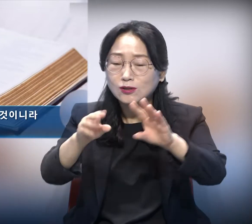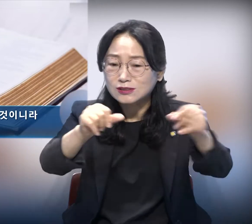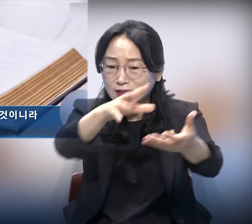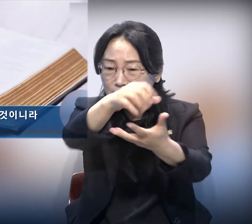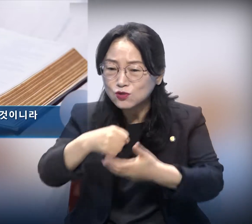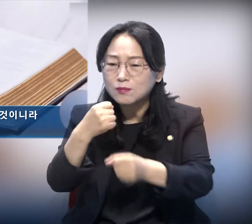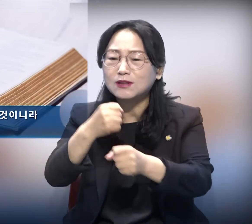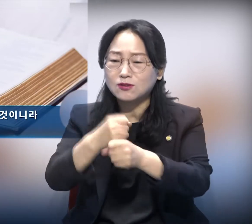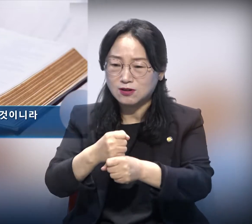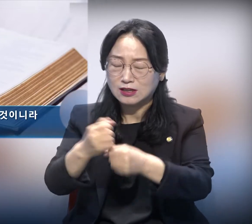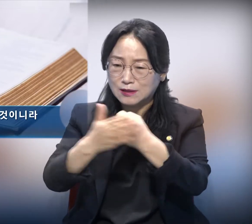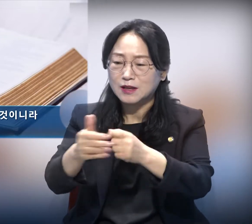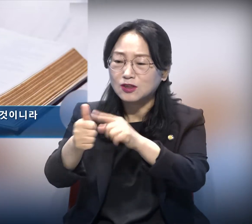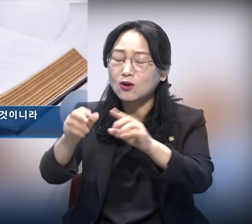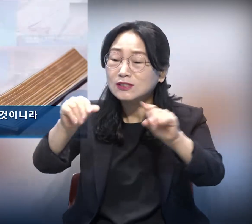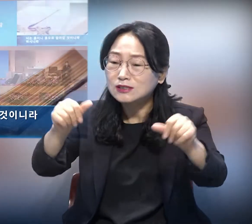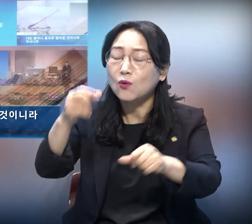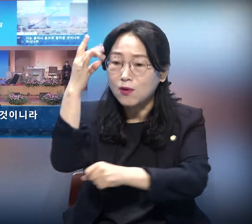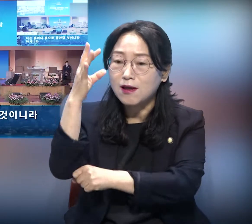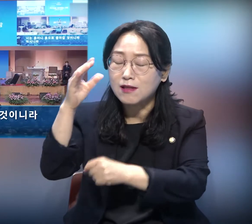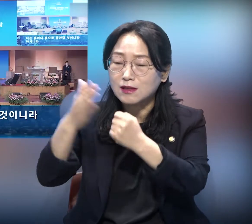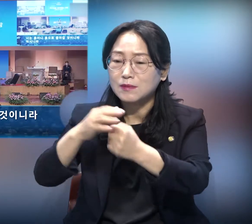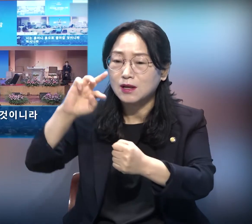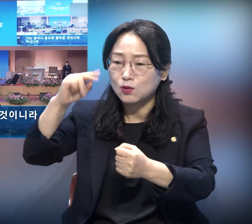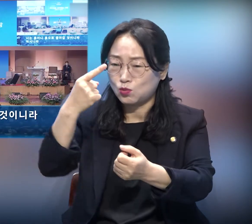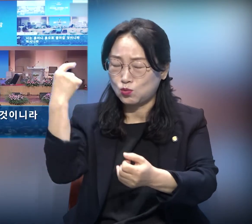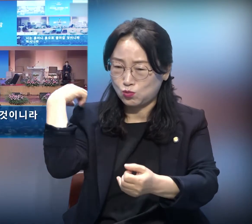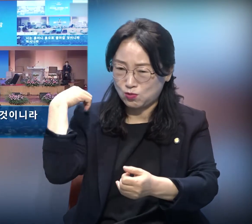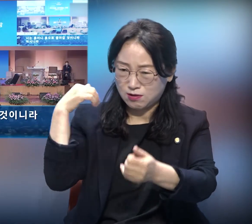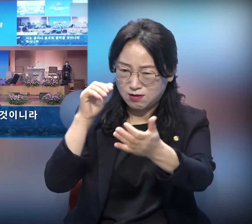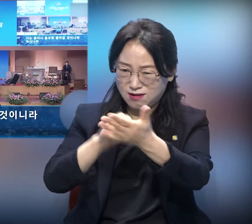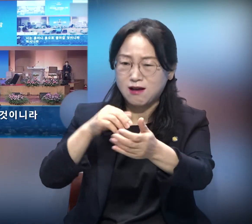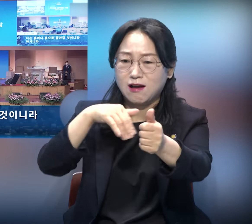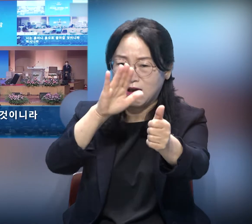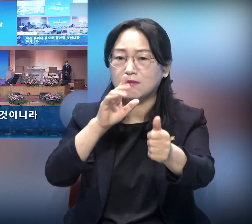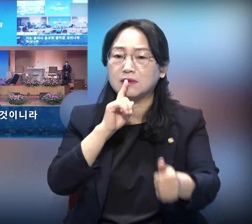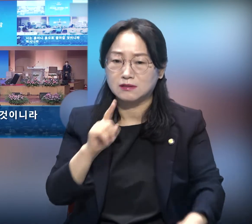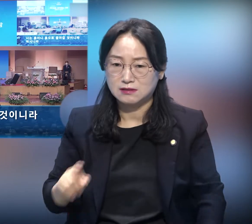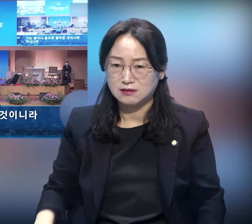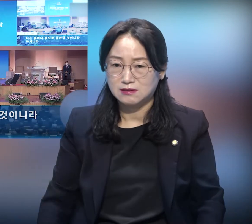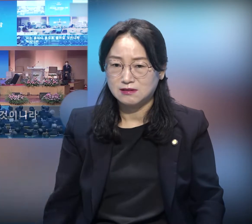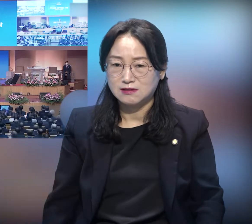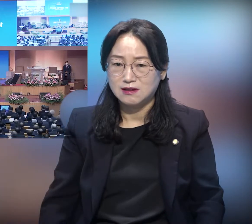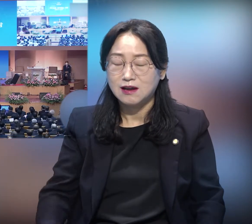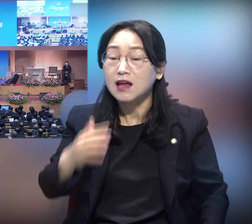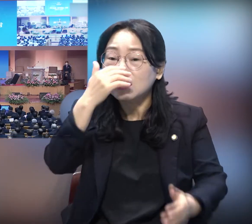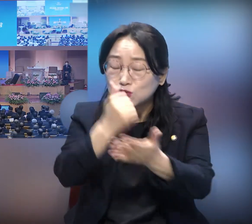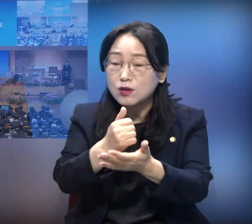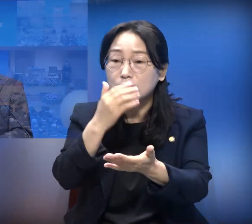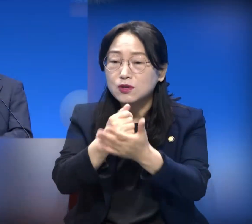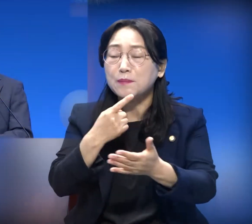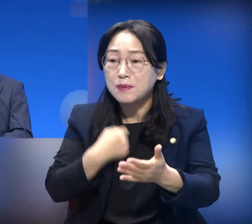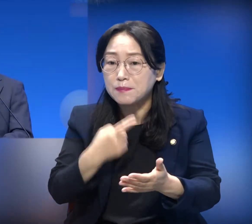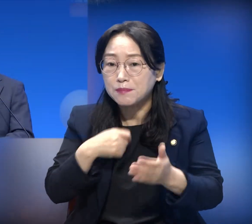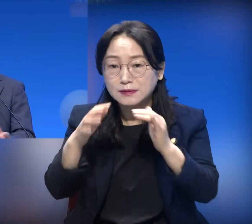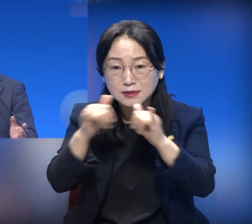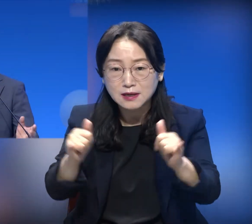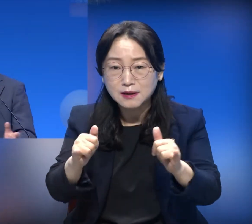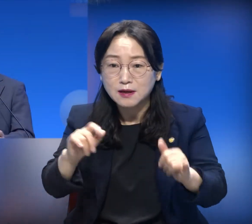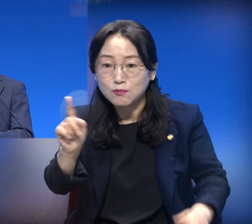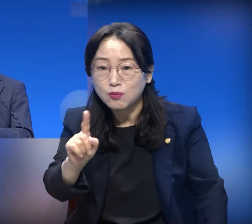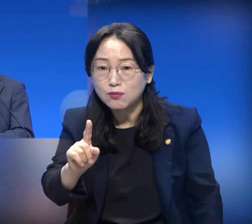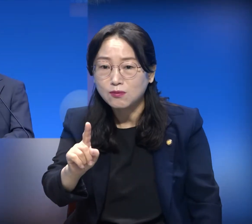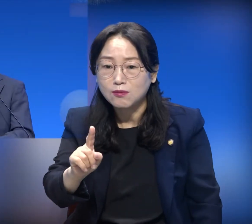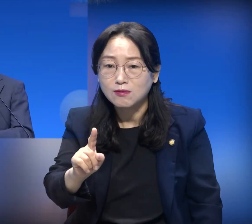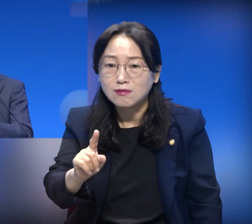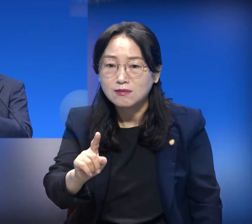너는 흙이니 흙으로 돌아갈 것이니라 하시니라. 죄를 짓고 하나님을 떠난 인간에게 다가온 것이 바로 이와 같은